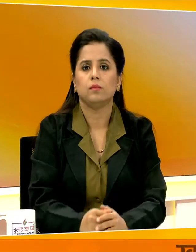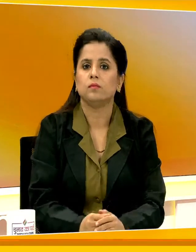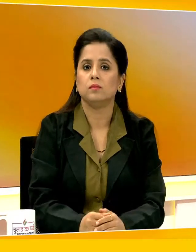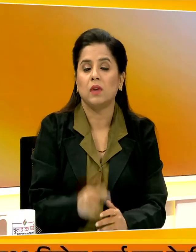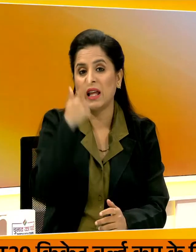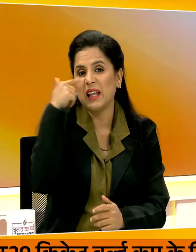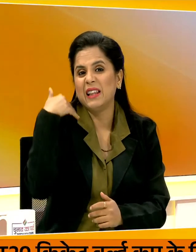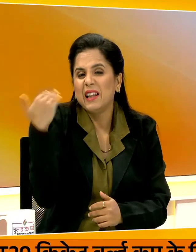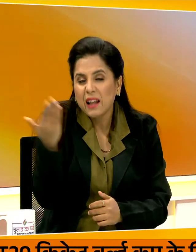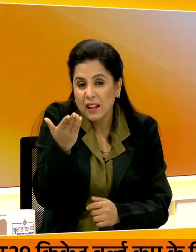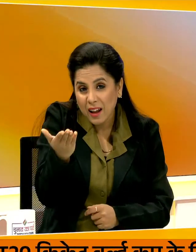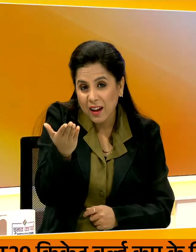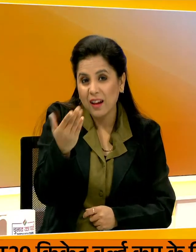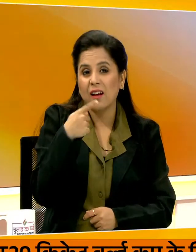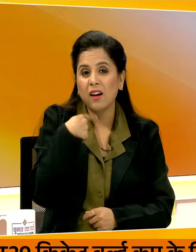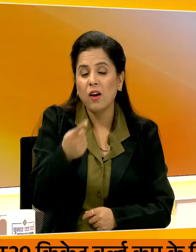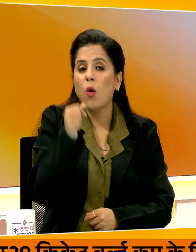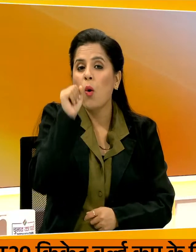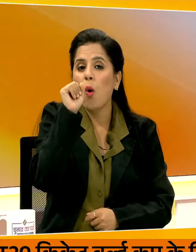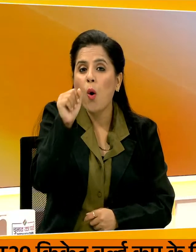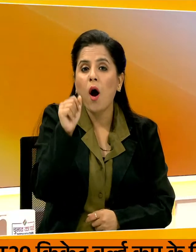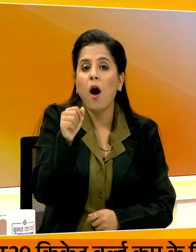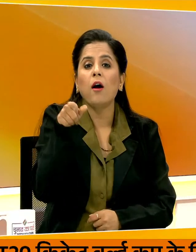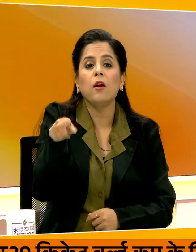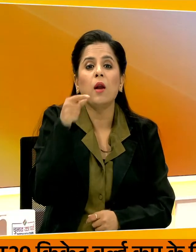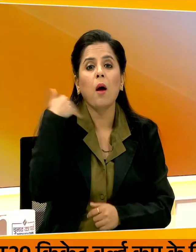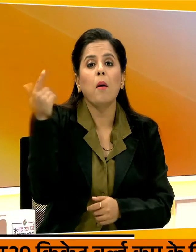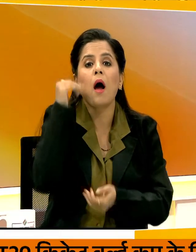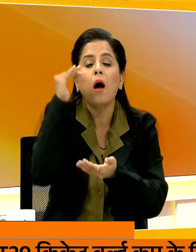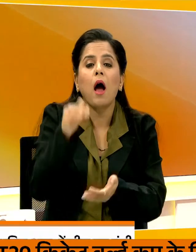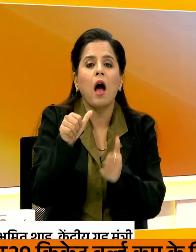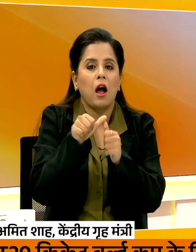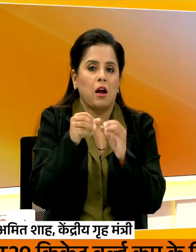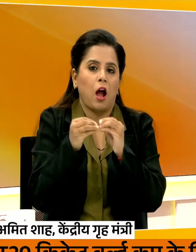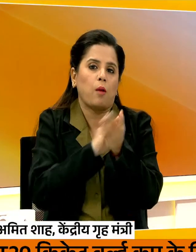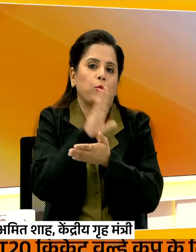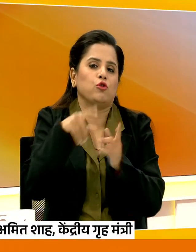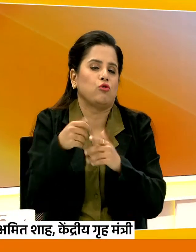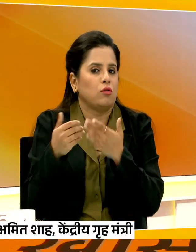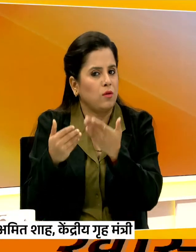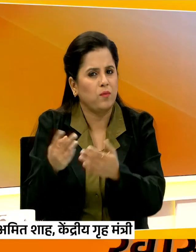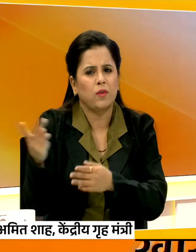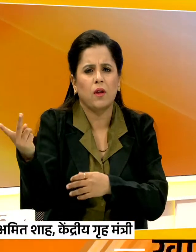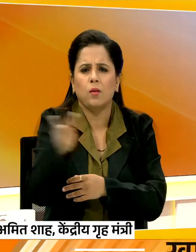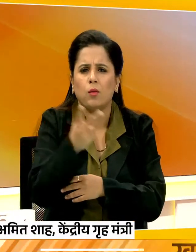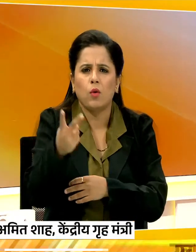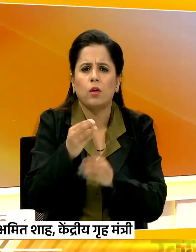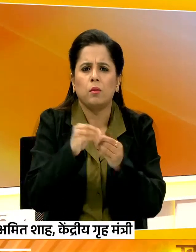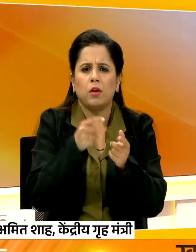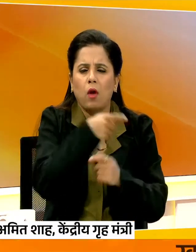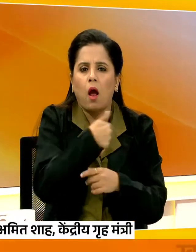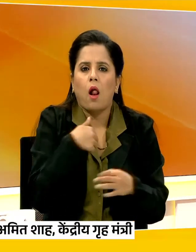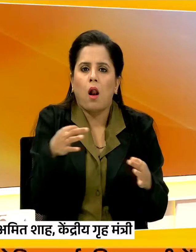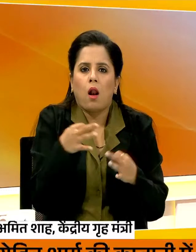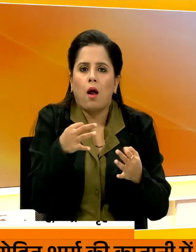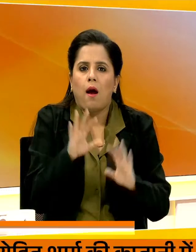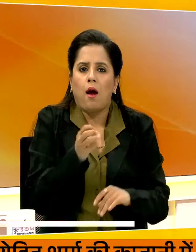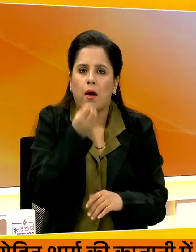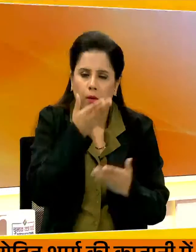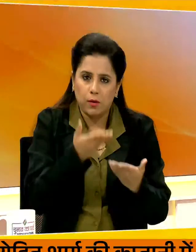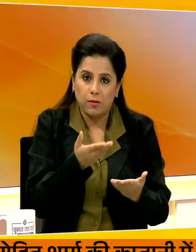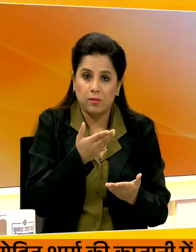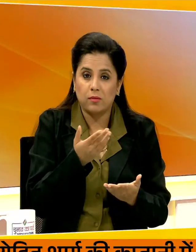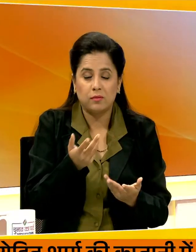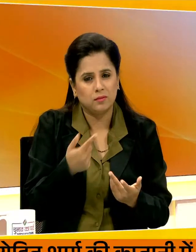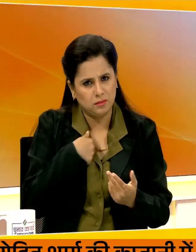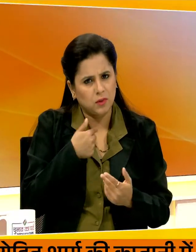दीदी और उनका भतीजा अभिषेक दोनों भाजपा से डरे हुए। मैं